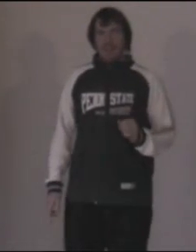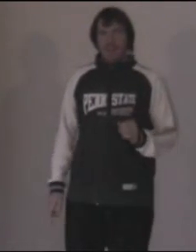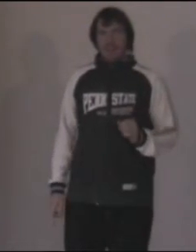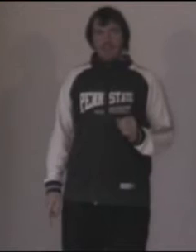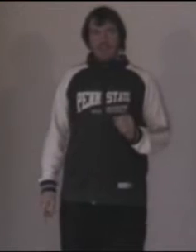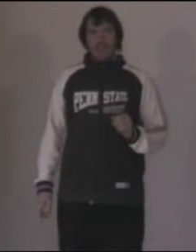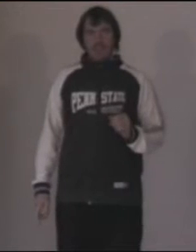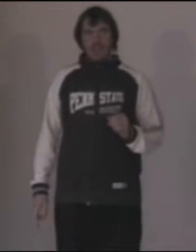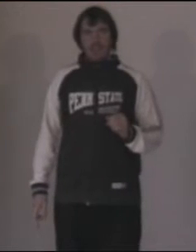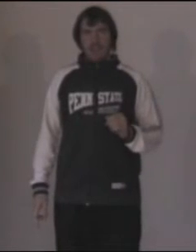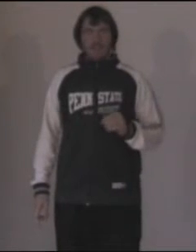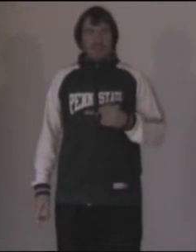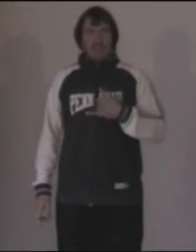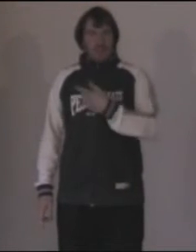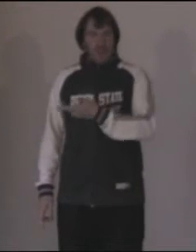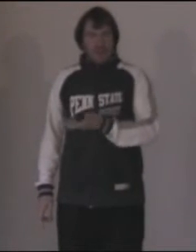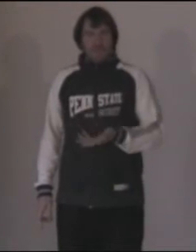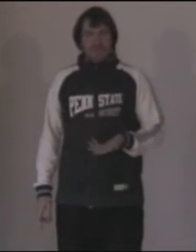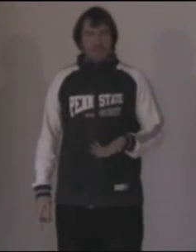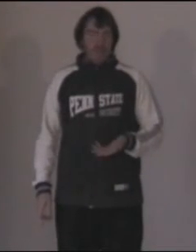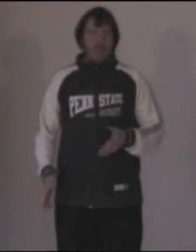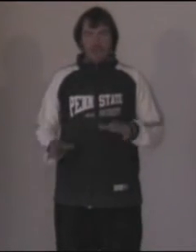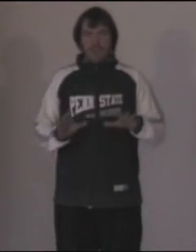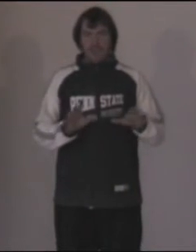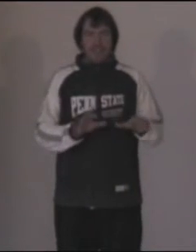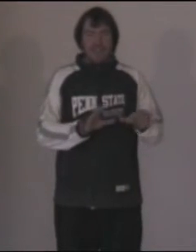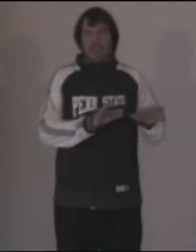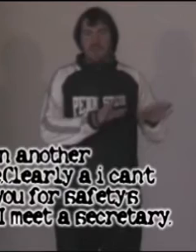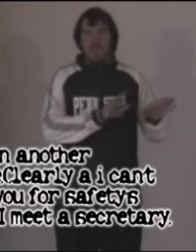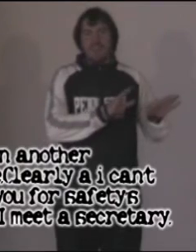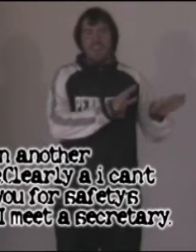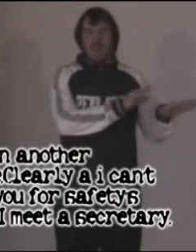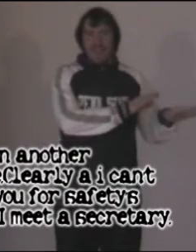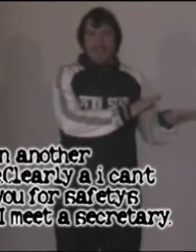Vado in un altro luogo, appunto non si può dire per motivi di sicurezza.